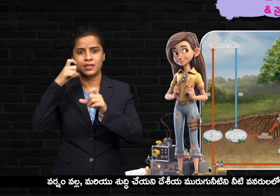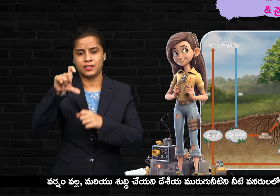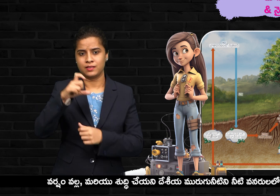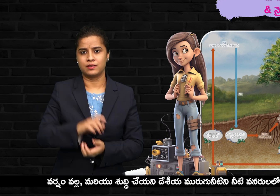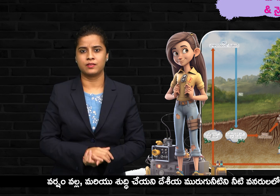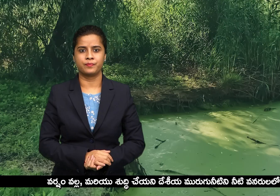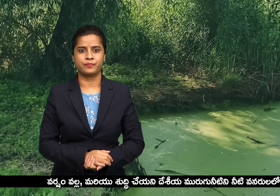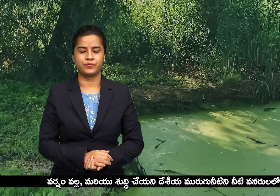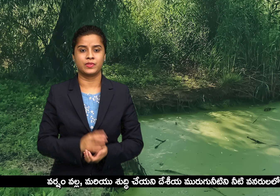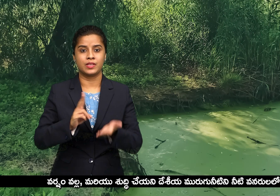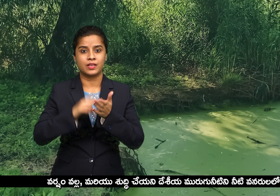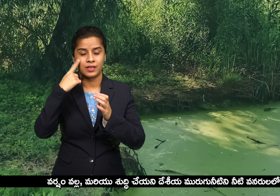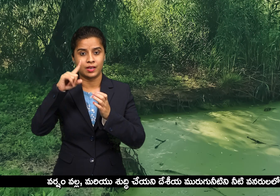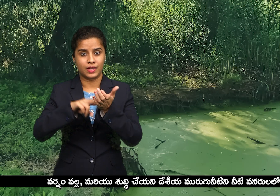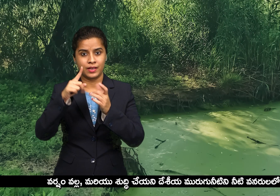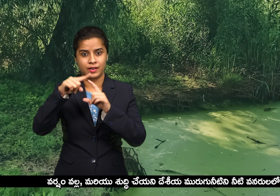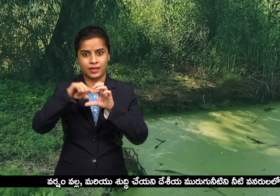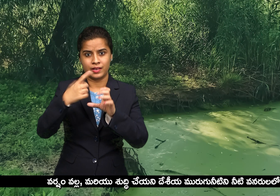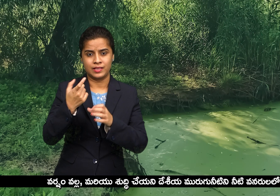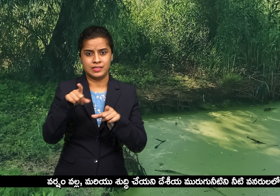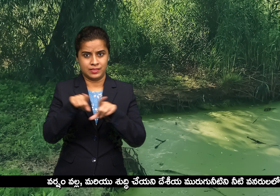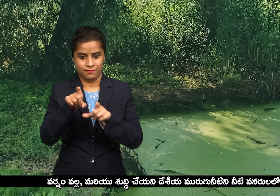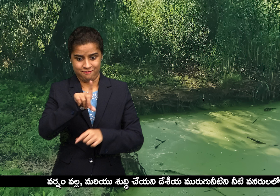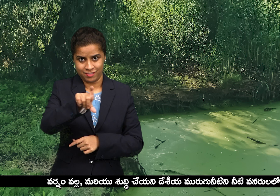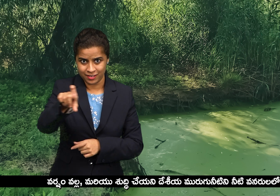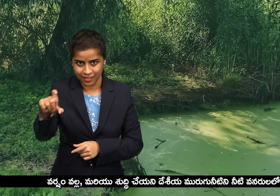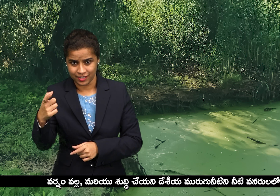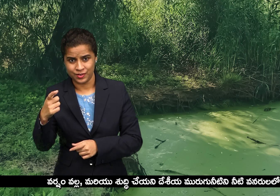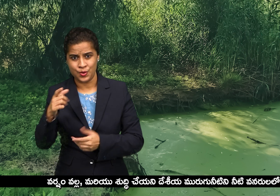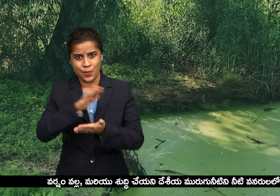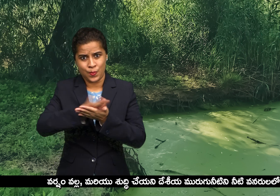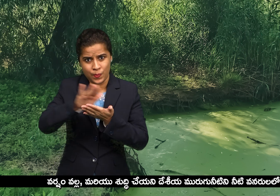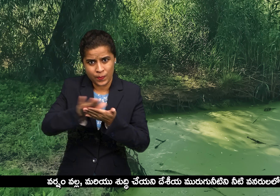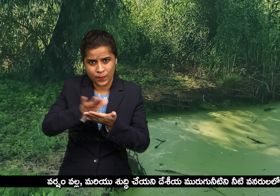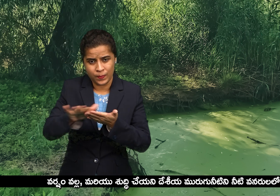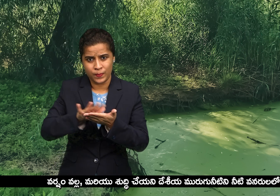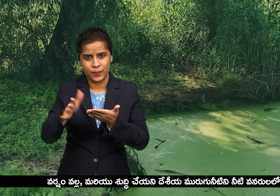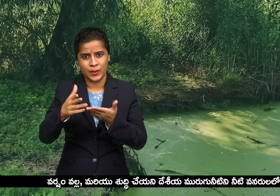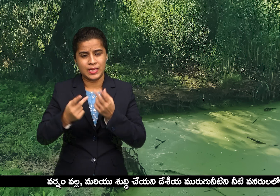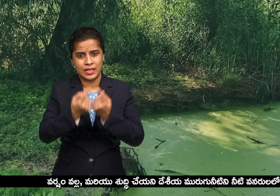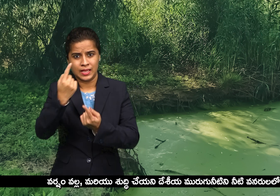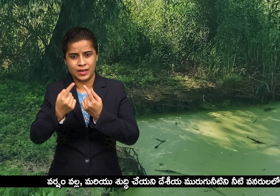మరియు శుద్ధి చేయని దేశీయ మురుగునీటిని నీటి వనరులలో కొట్టుకుపోతున్నారు.